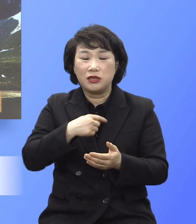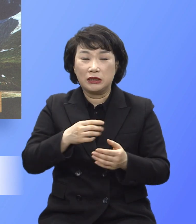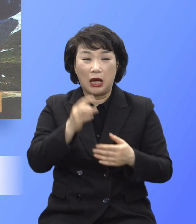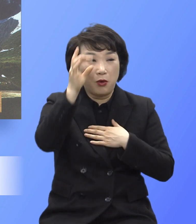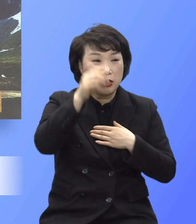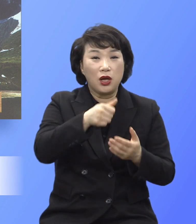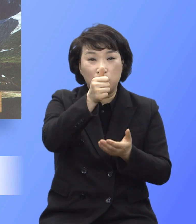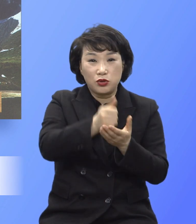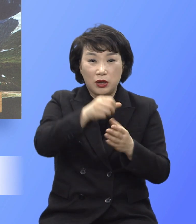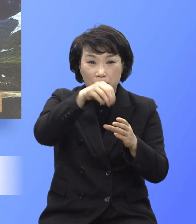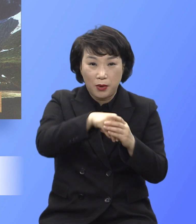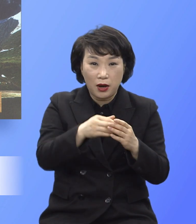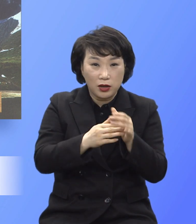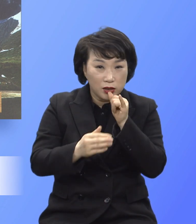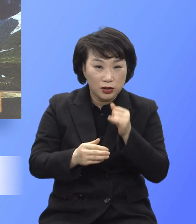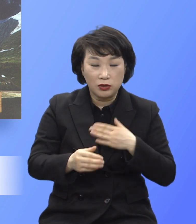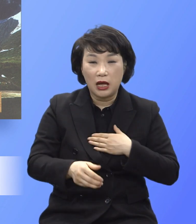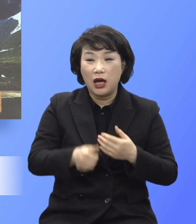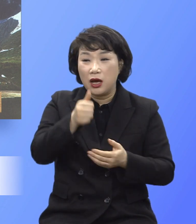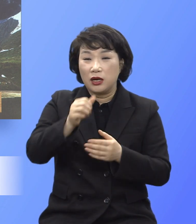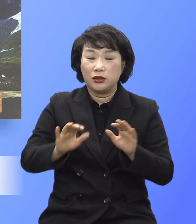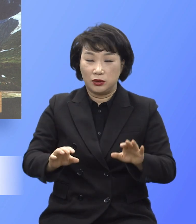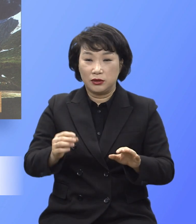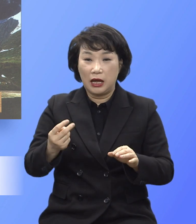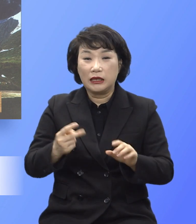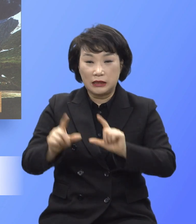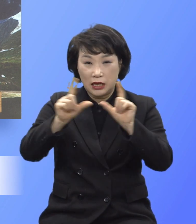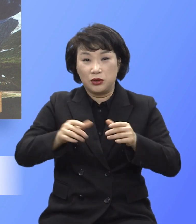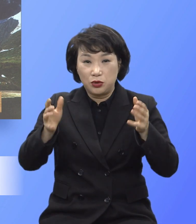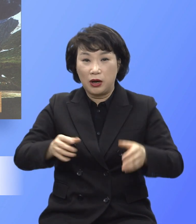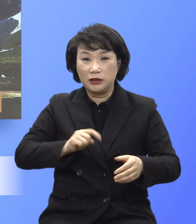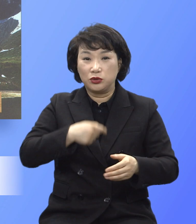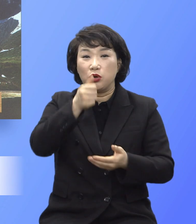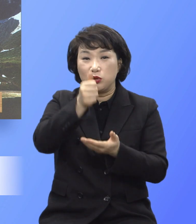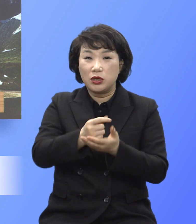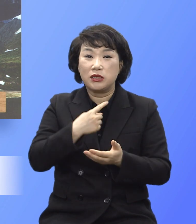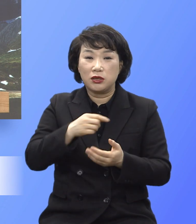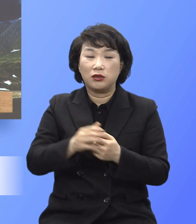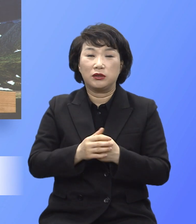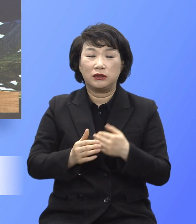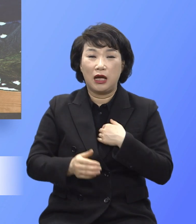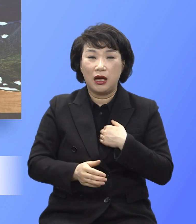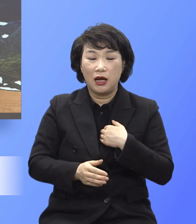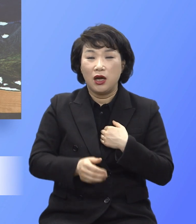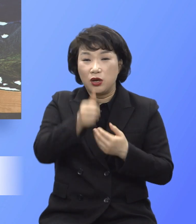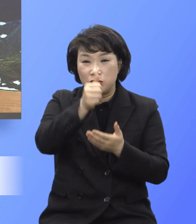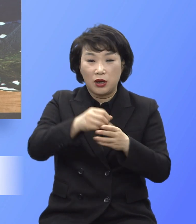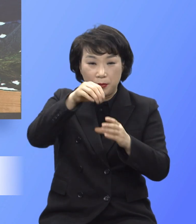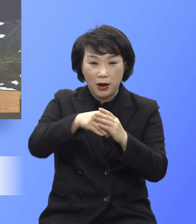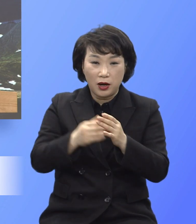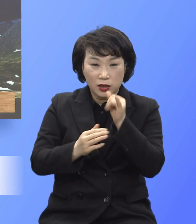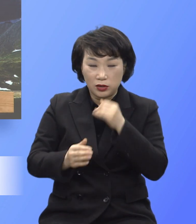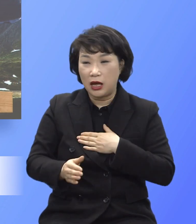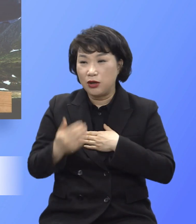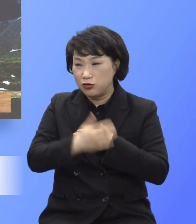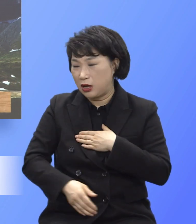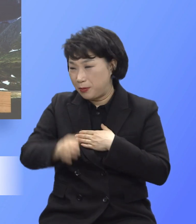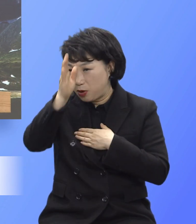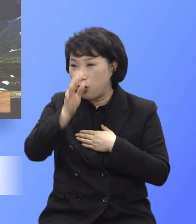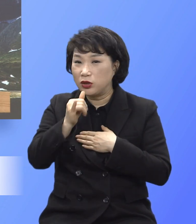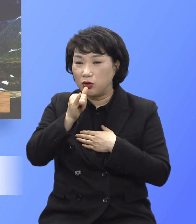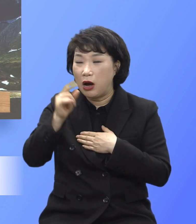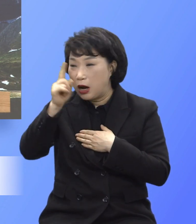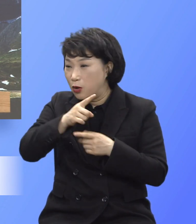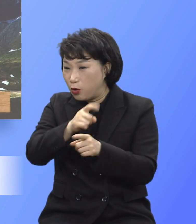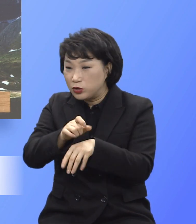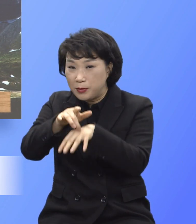원죄가 들어있고 내가 범죄한 자범죄가 들어있고 내게 육체에 병든 고통이 있고 악한